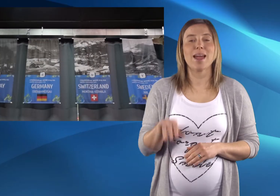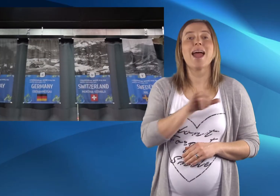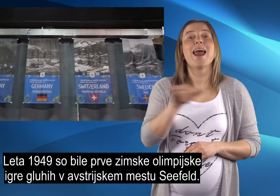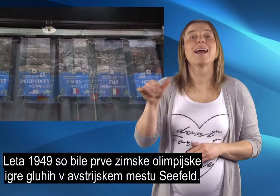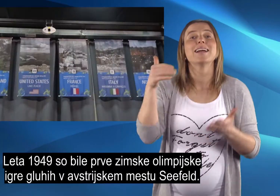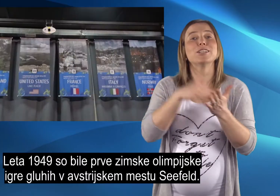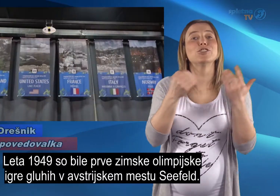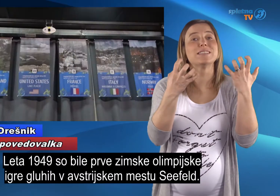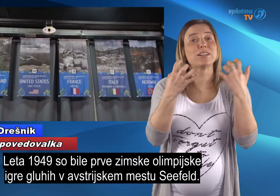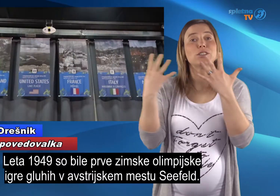Leta